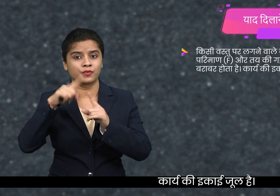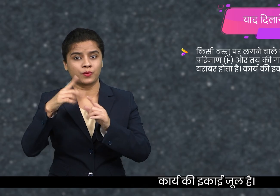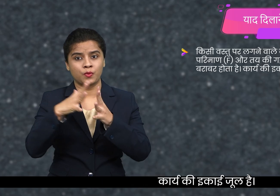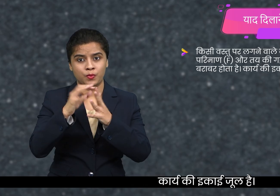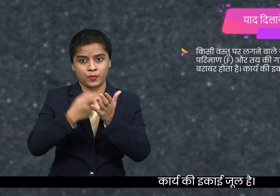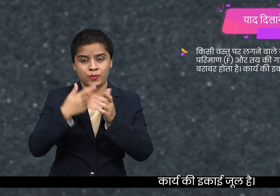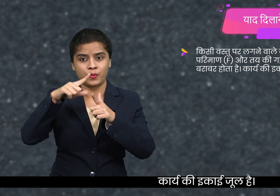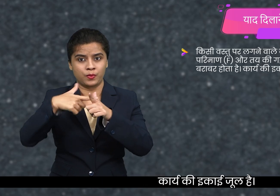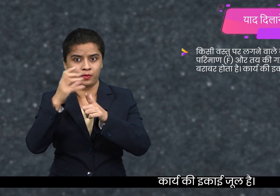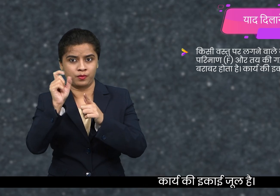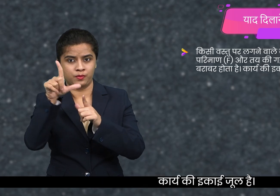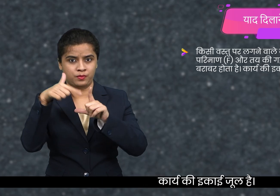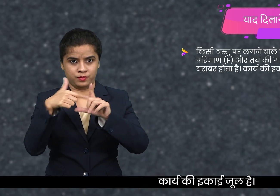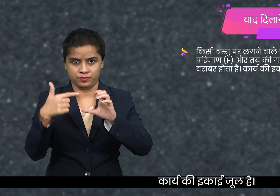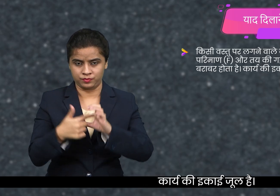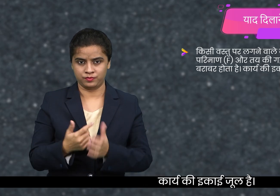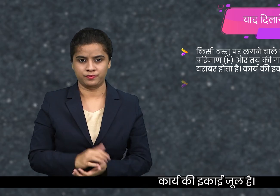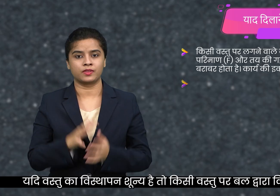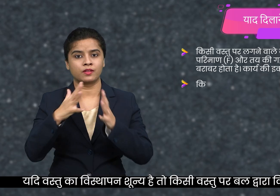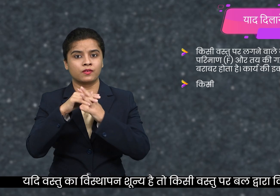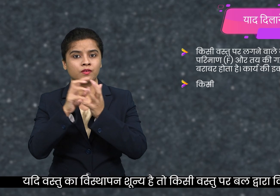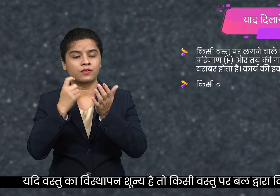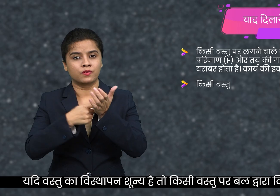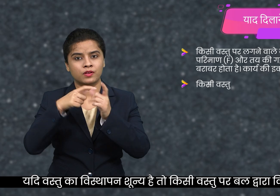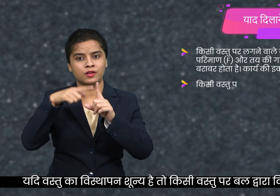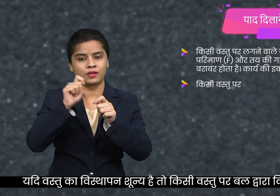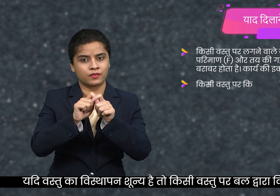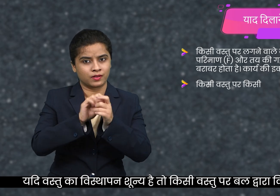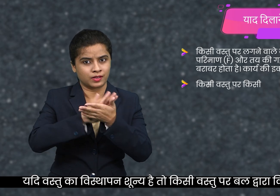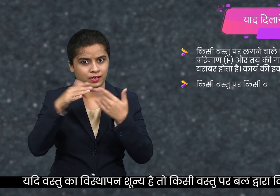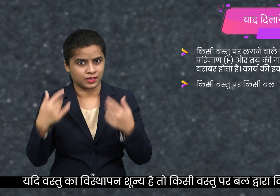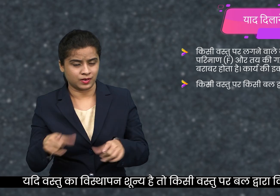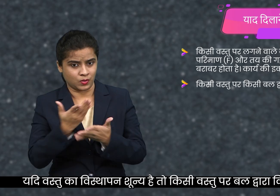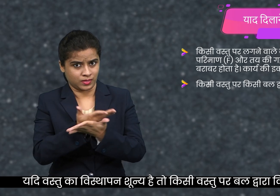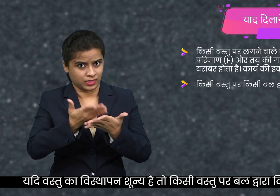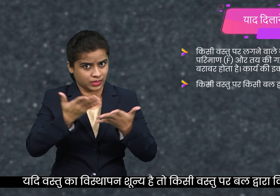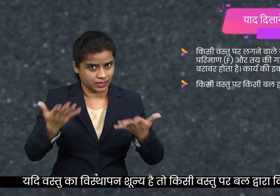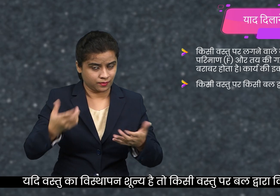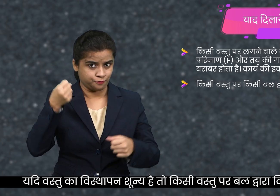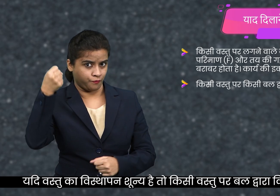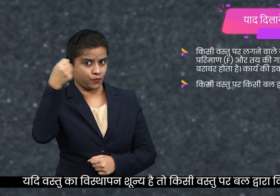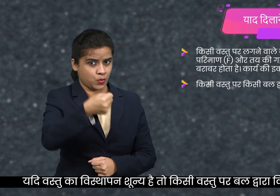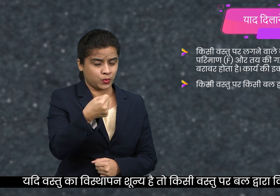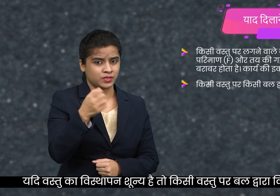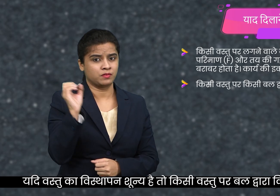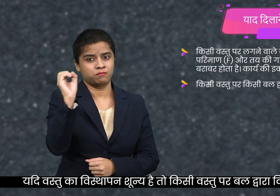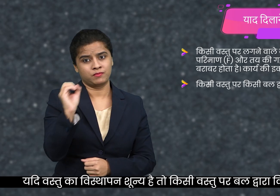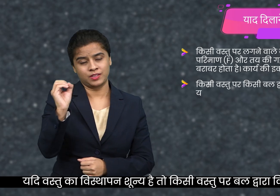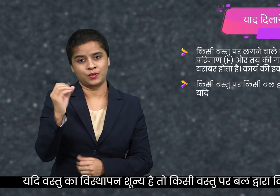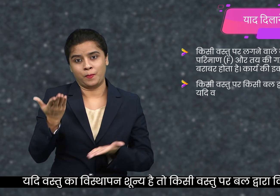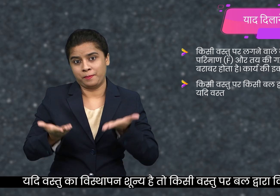कार्य की इकाई जूल है। यदि वस्तु का विस्थापन शून्य है तो किसी वस्तु पर बल